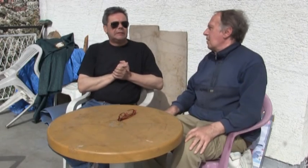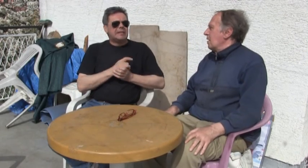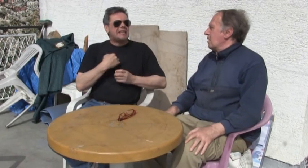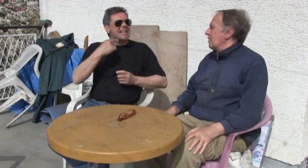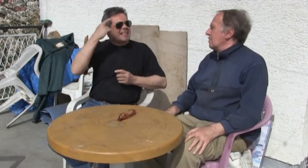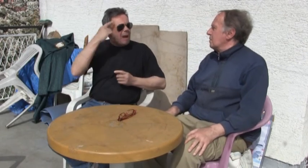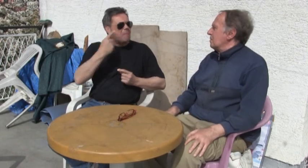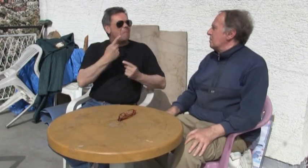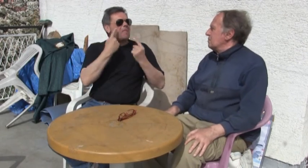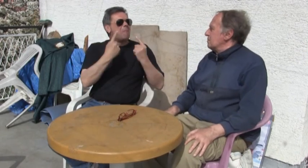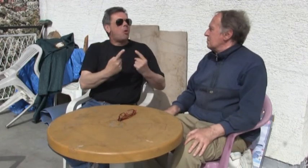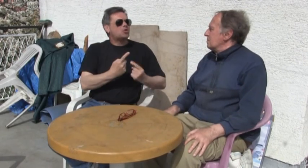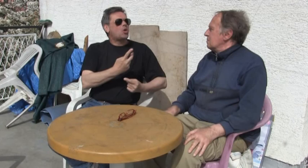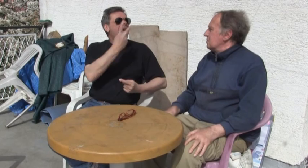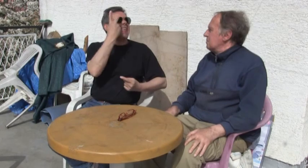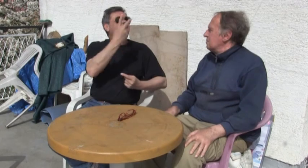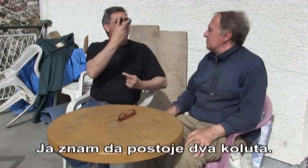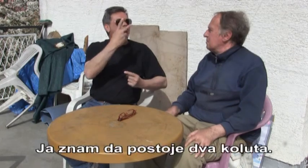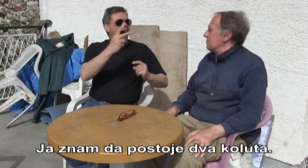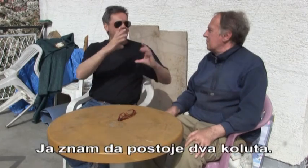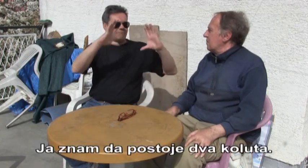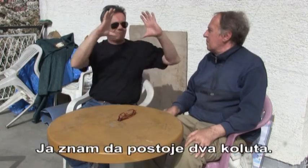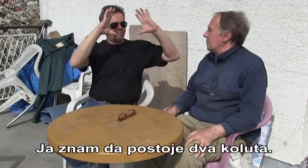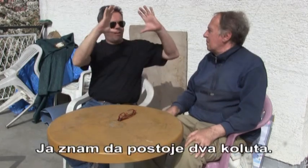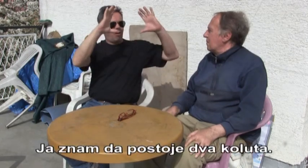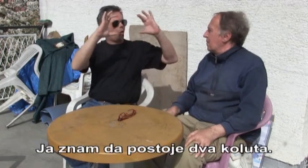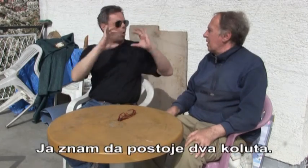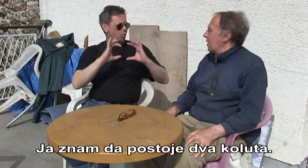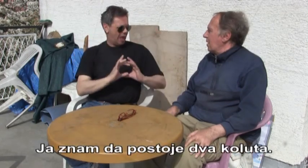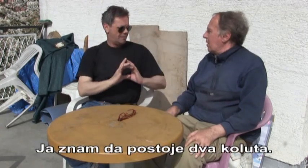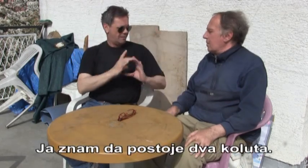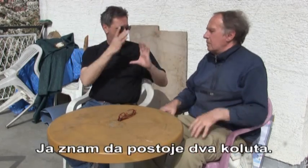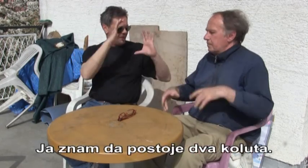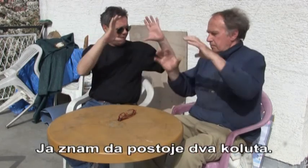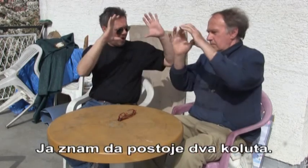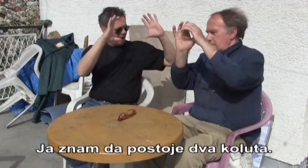Ja znam da postoje dva koluta. Dva,